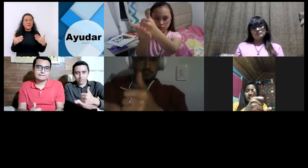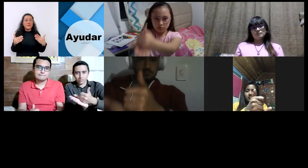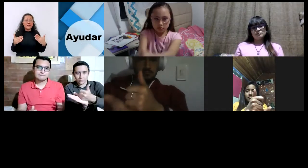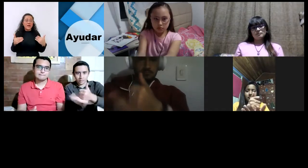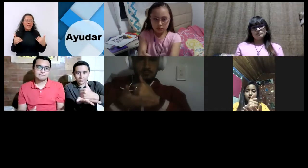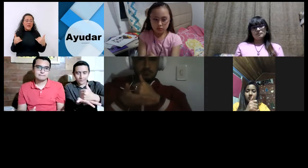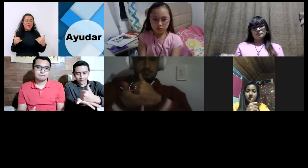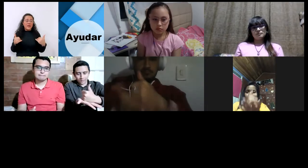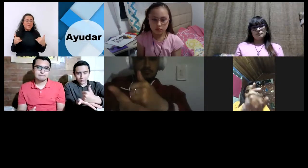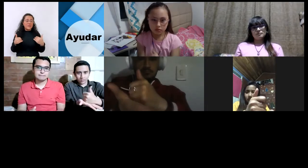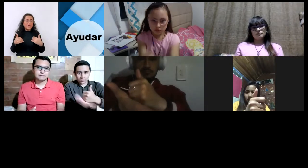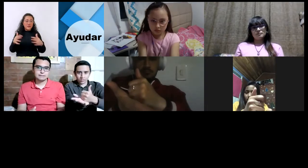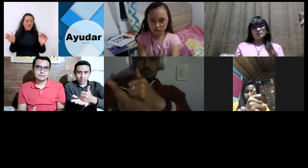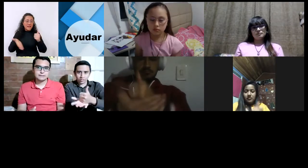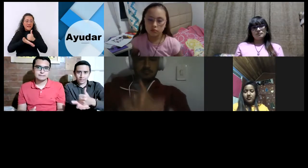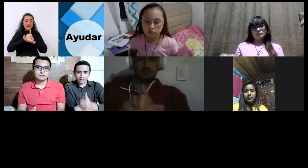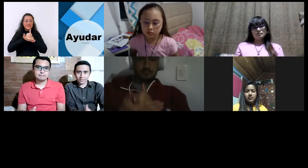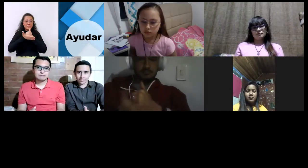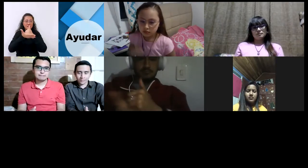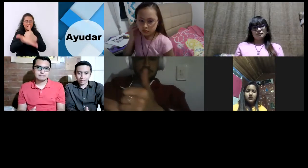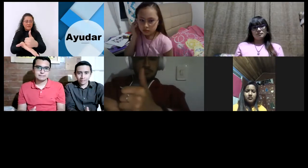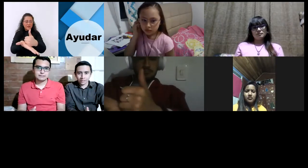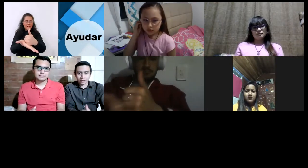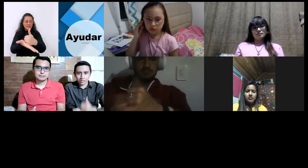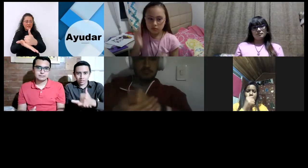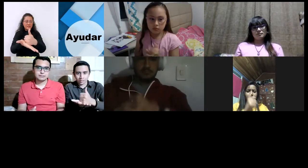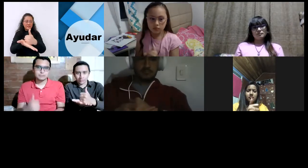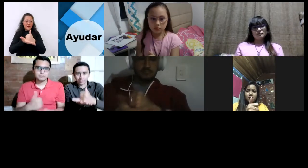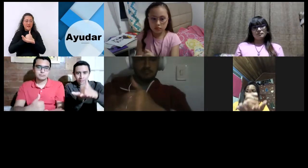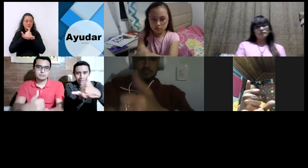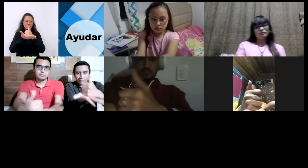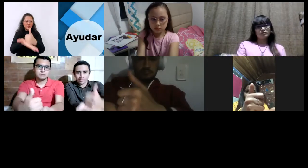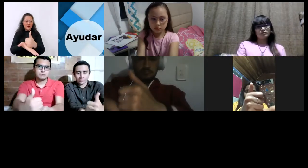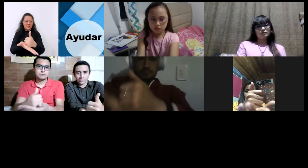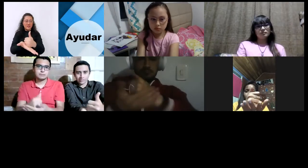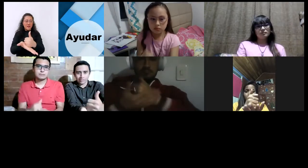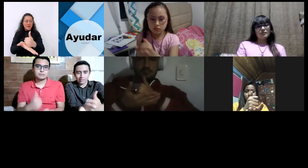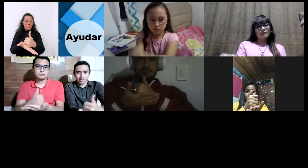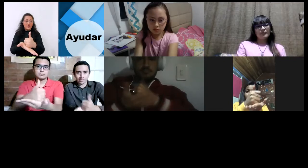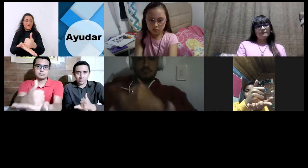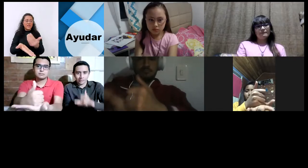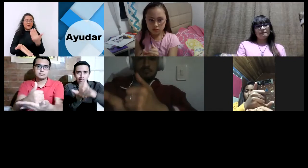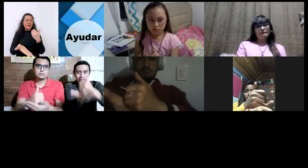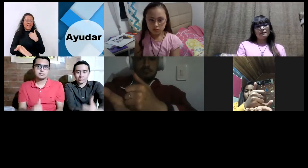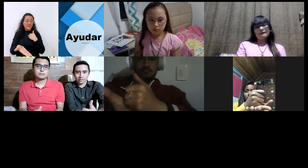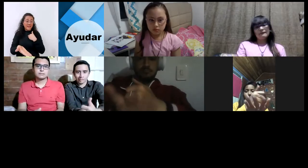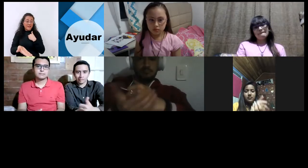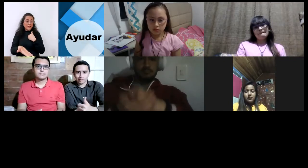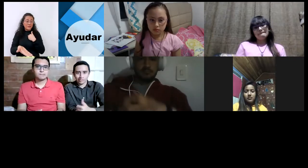decimos, estamos hablando en general, lo hacemos hacia afuera. Ayudar. Pero si estamos hablando de que nos ayuden